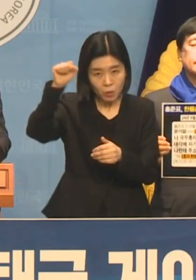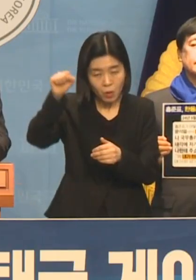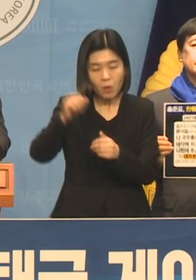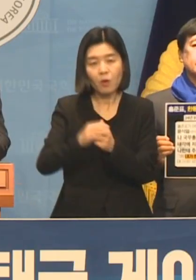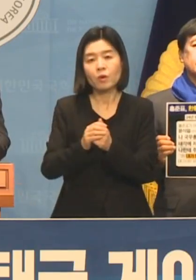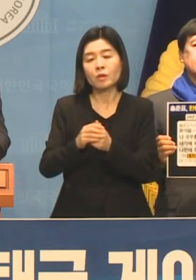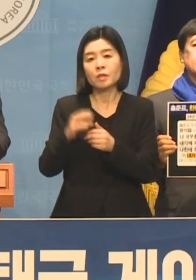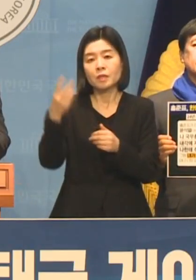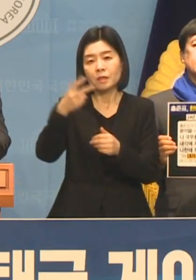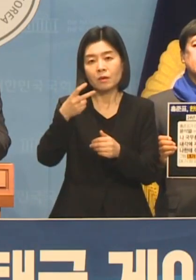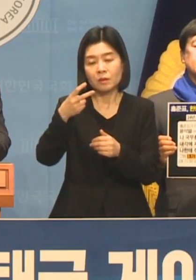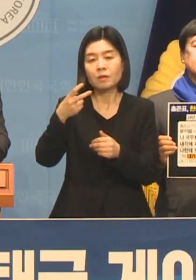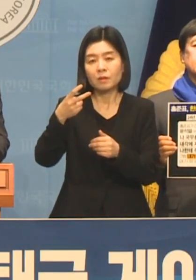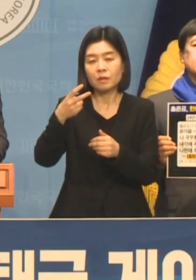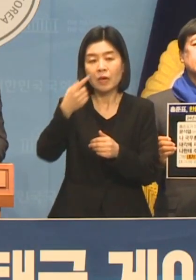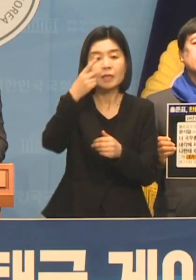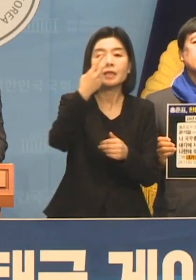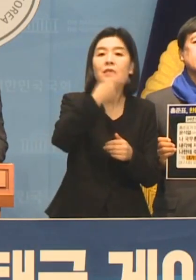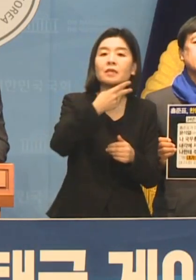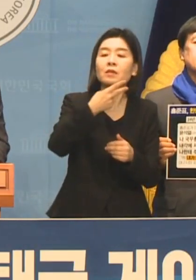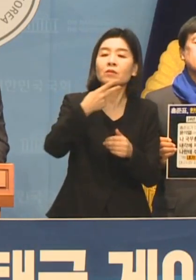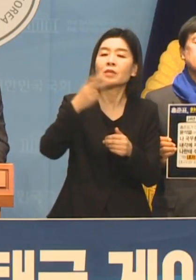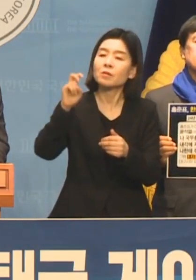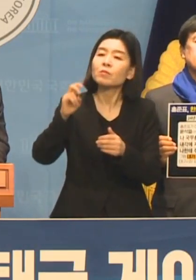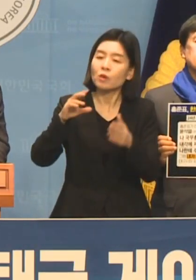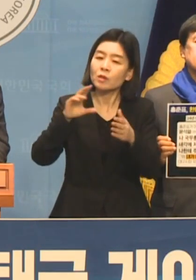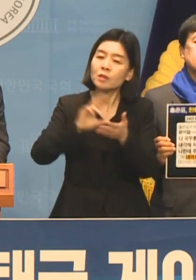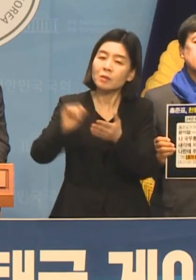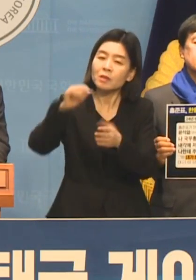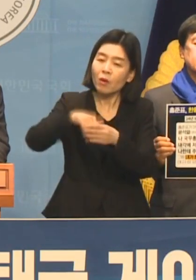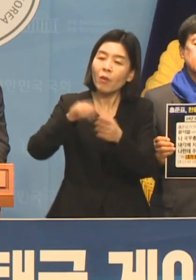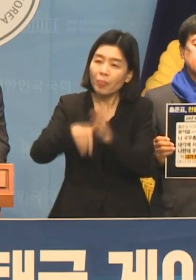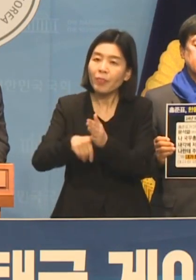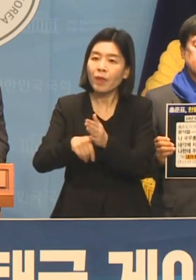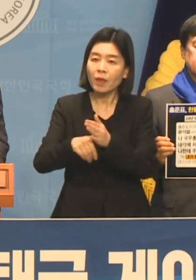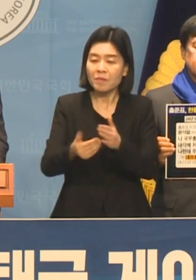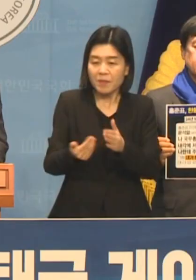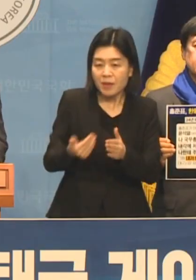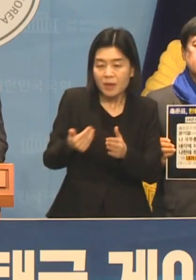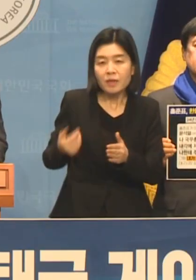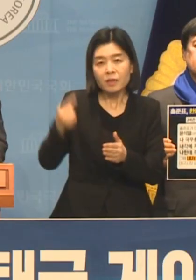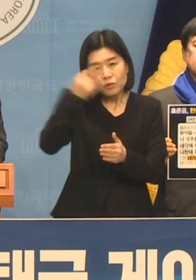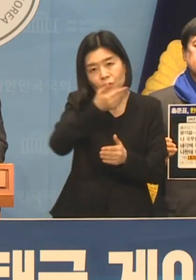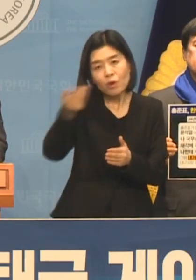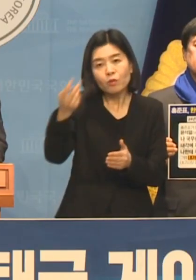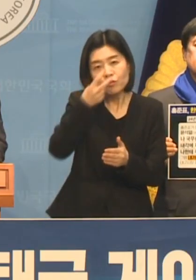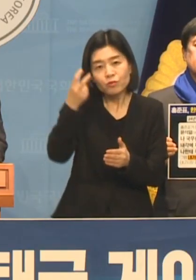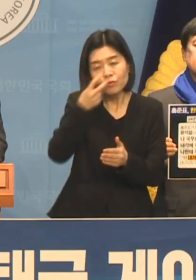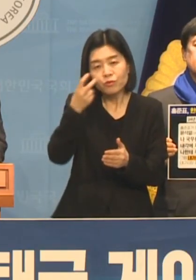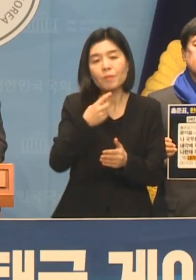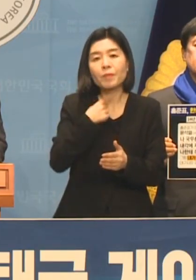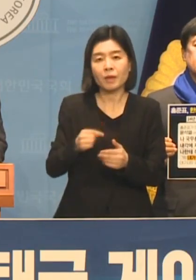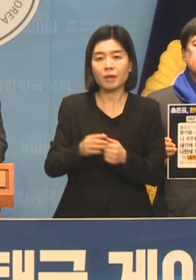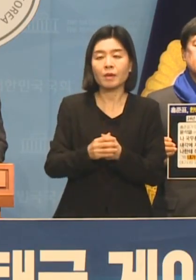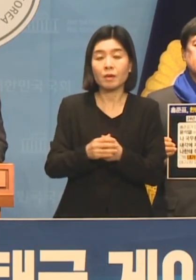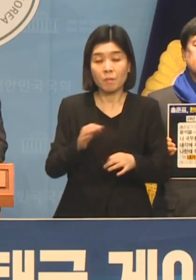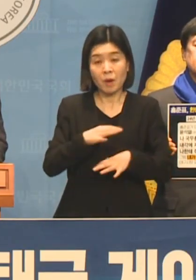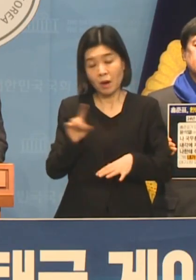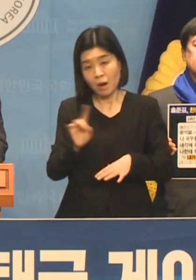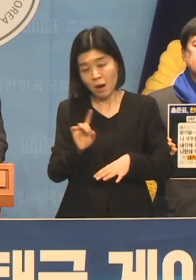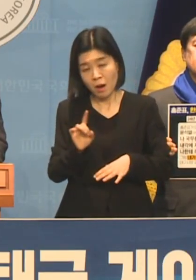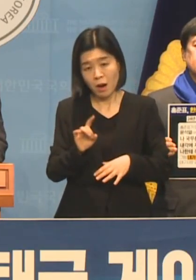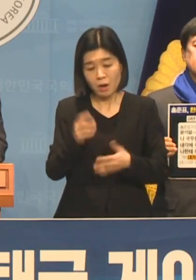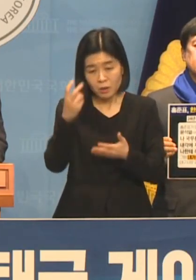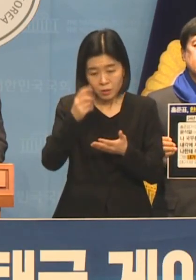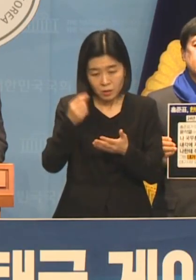지방선거 때도 출마 전 여론조사를 먼저 시행했다고 합니다. 놀라운 것은 이 조사